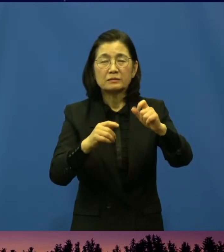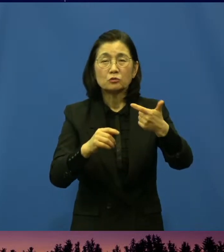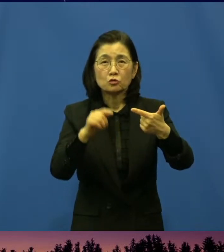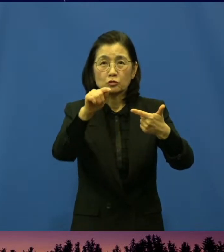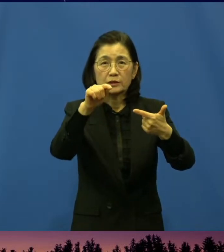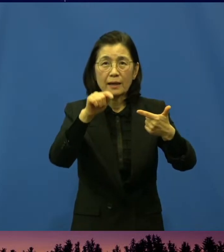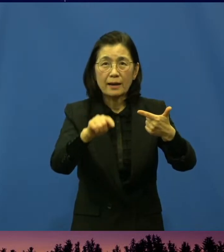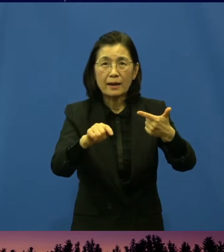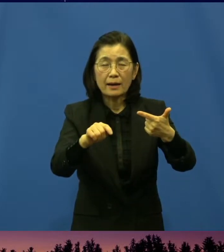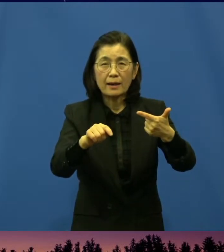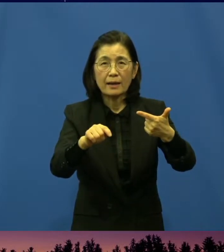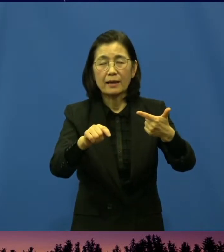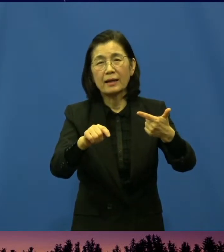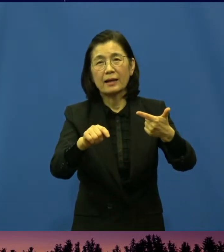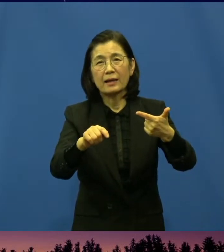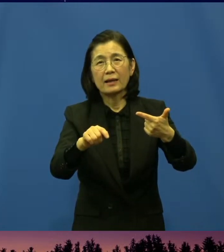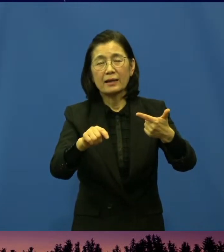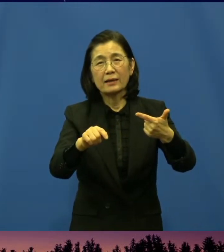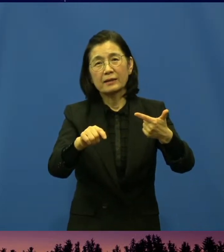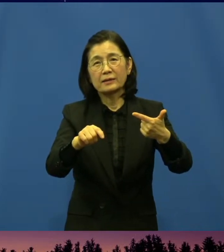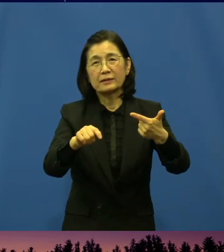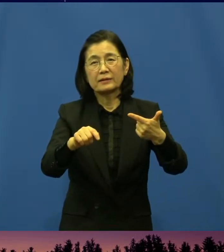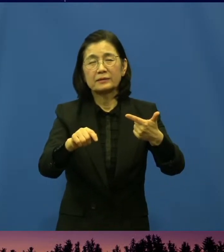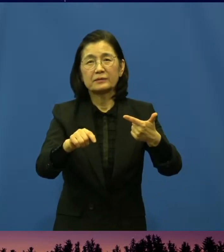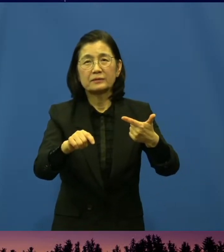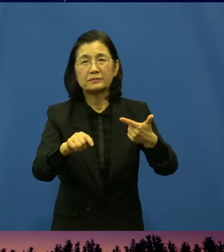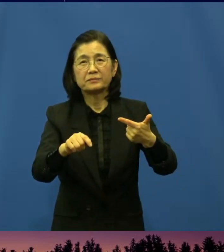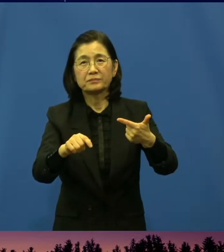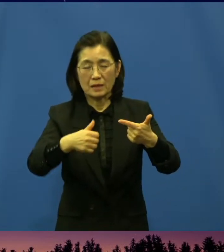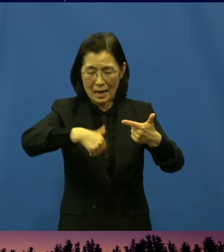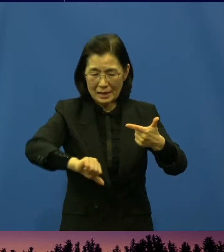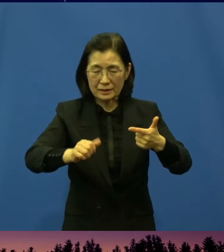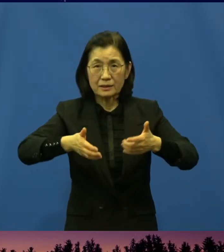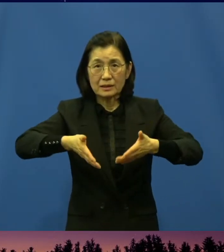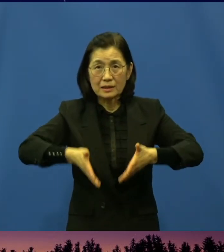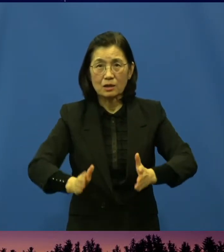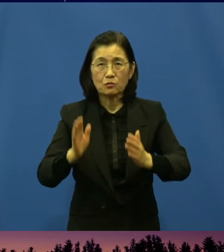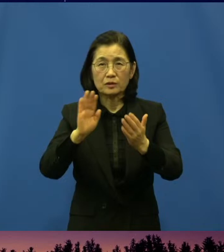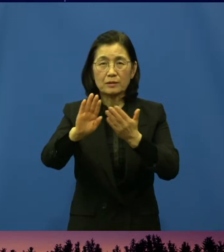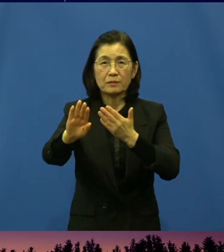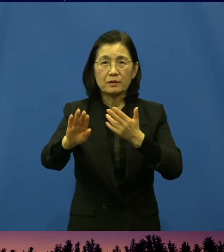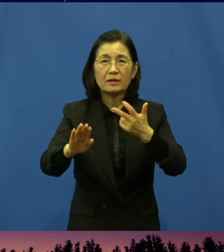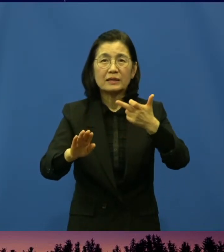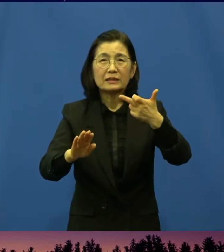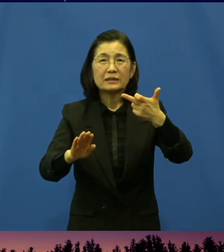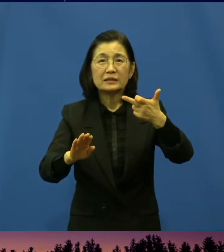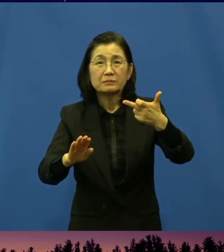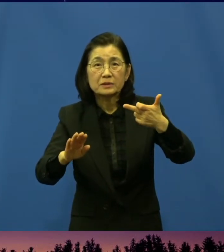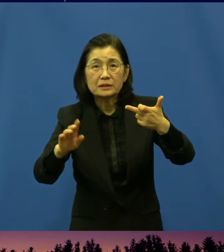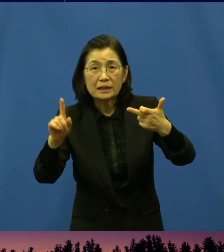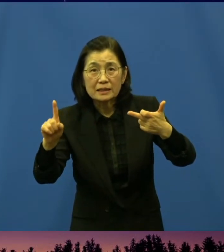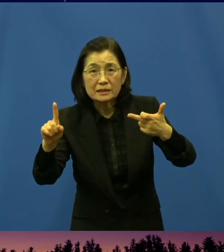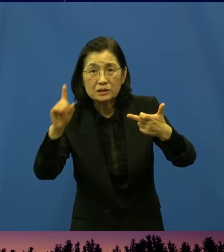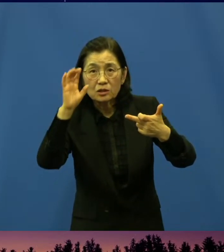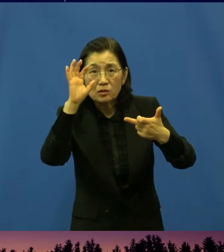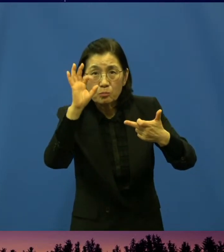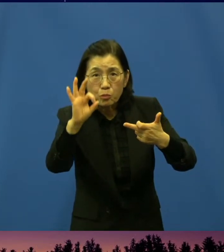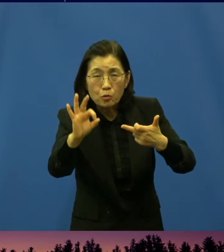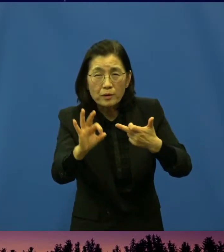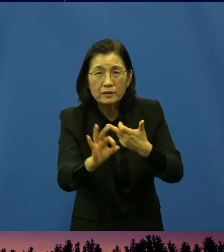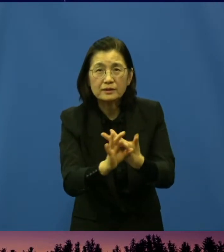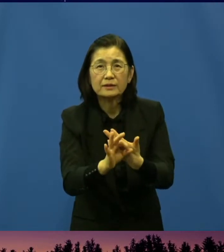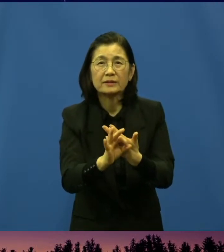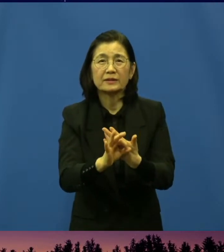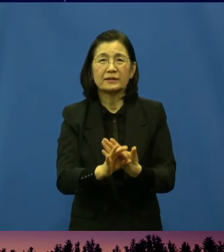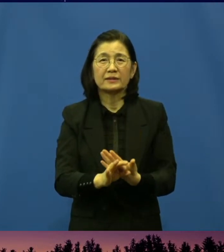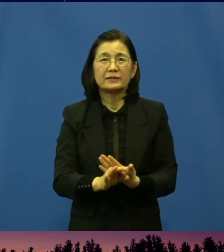16절이 그게 86세였더라. 이스마엘을 낳았대. 자, 17장 1절을 보세요. 창세기 17장 딱 그 다음